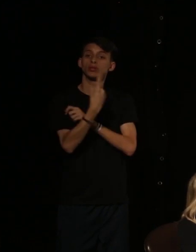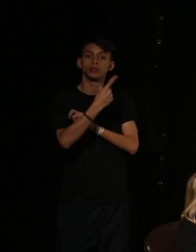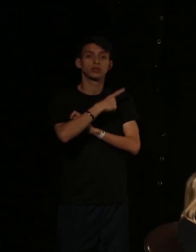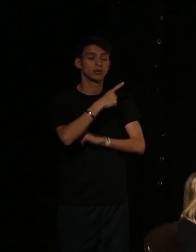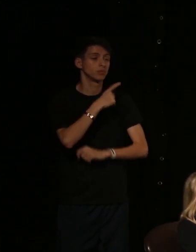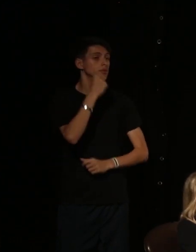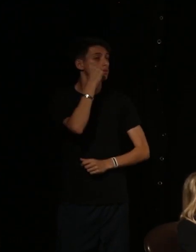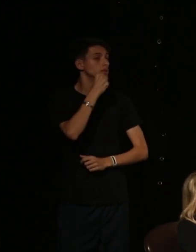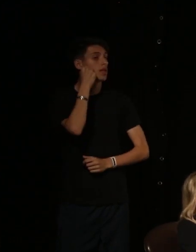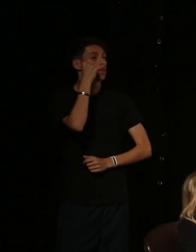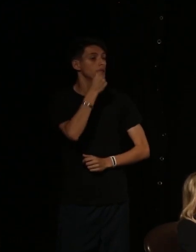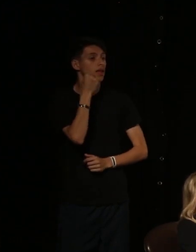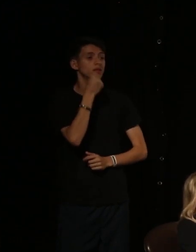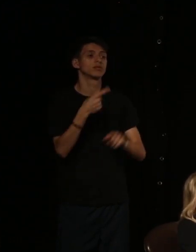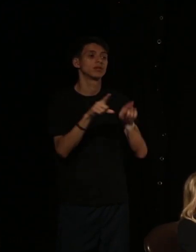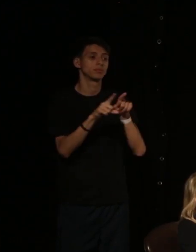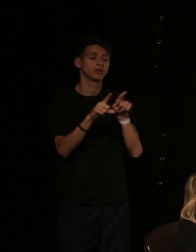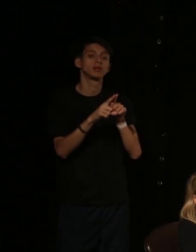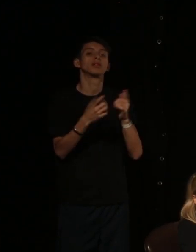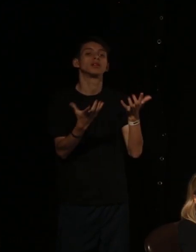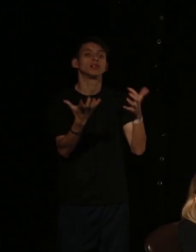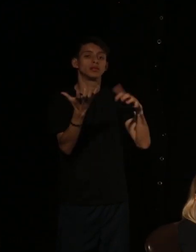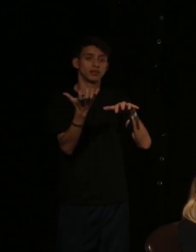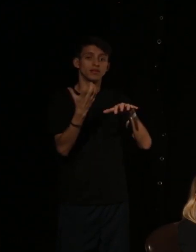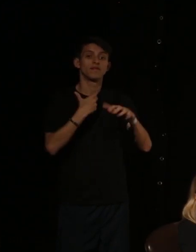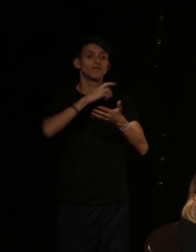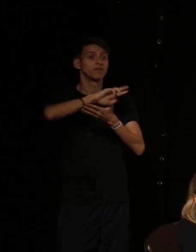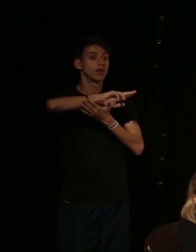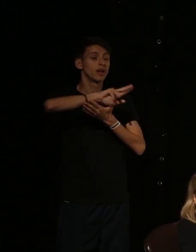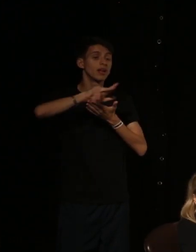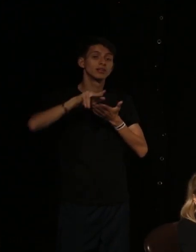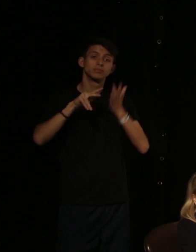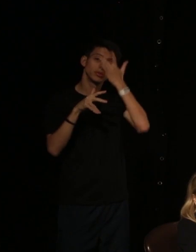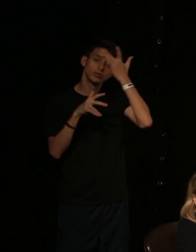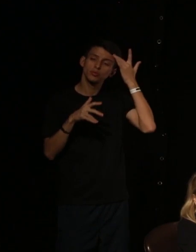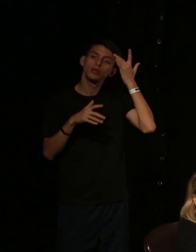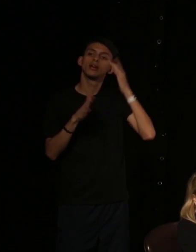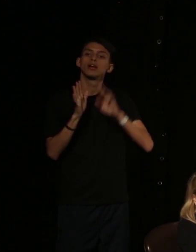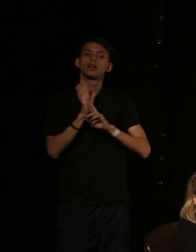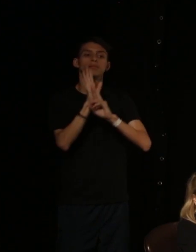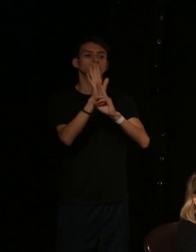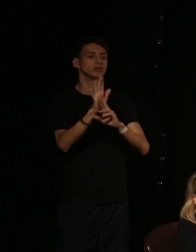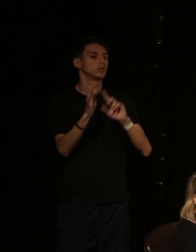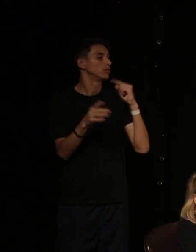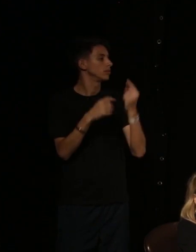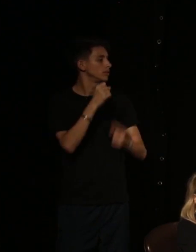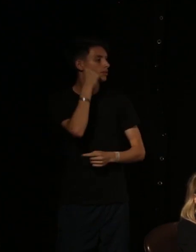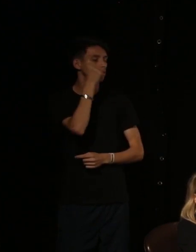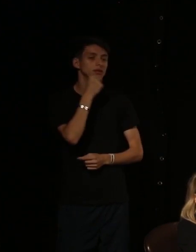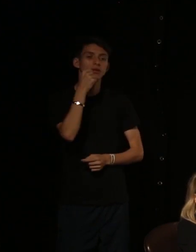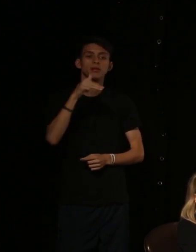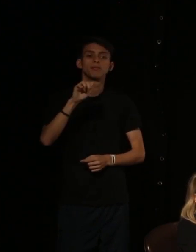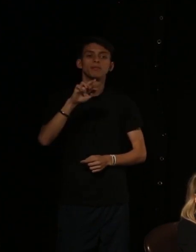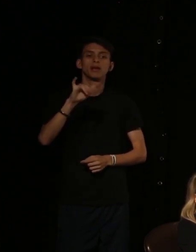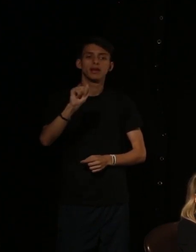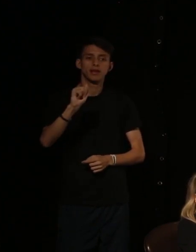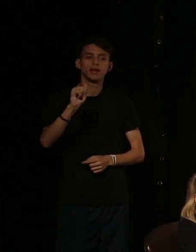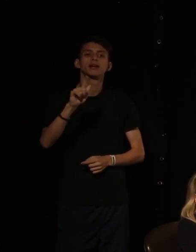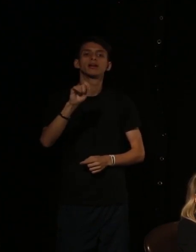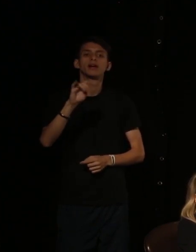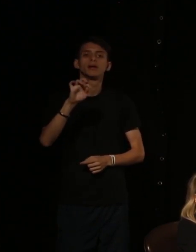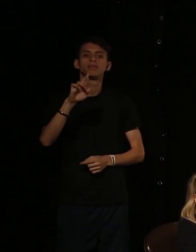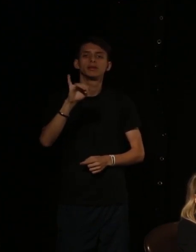Conseguimos o reconhecimento no INMETRO, que é o Instituto Nacional de Metrologia, é o